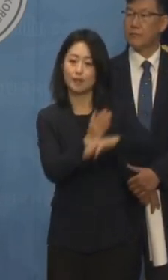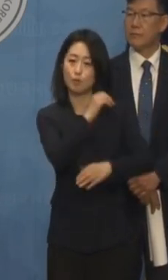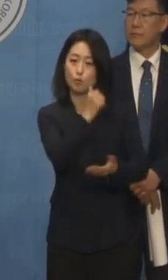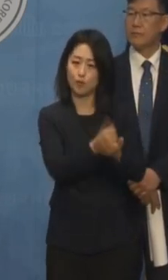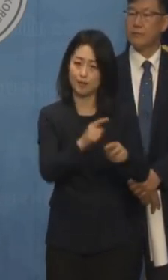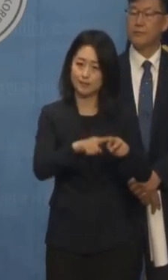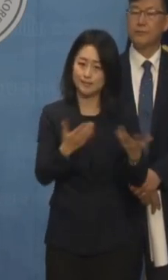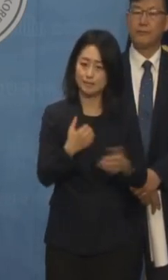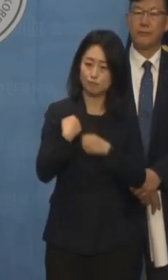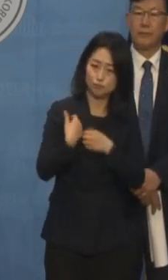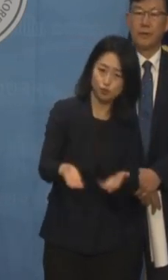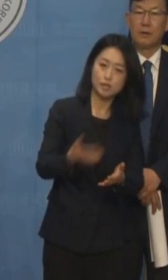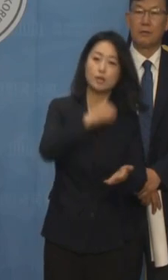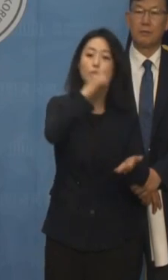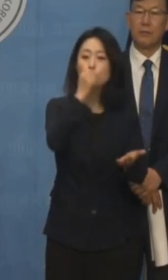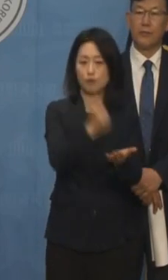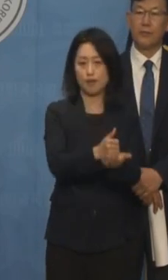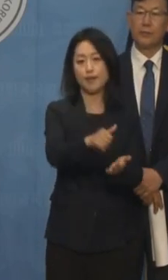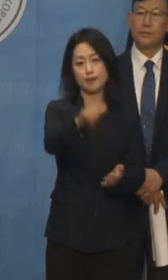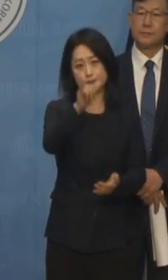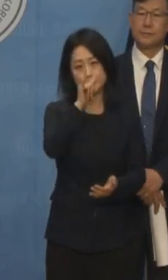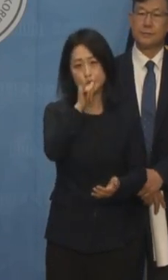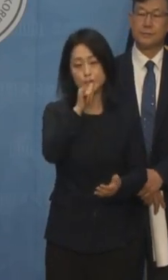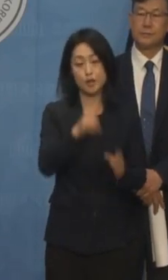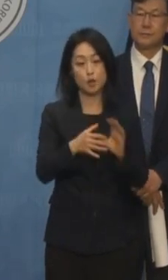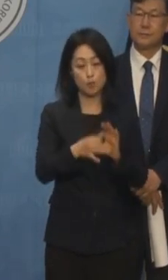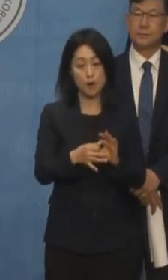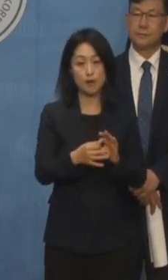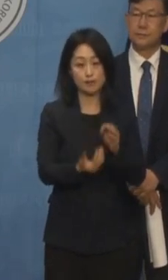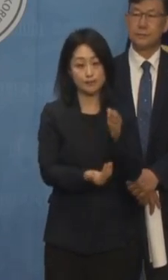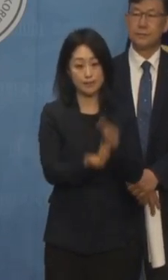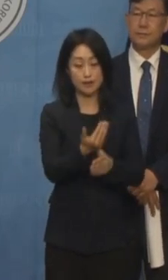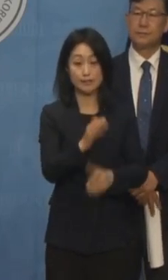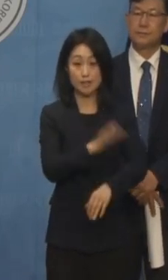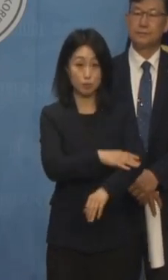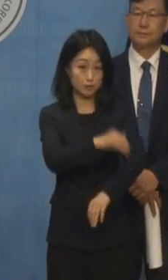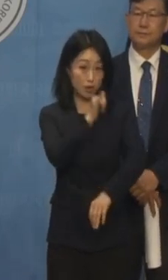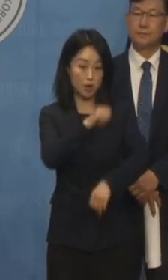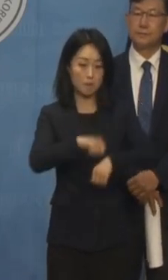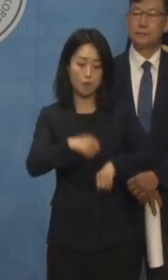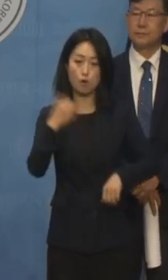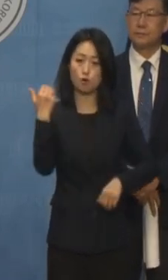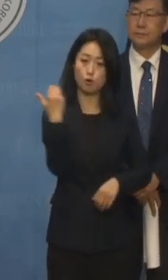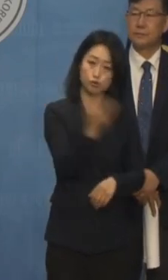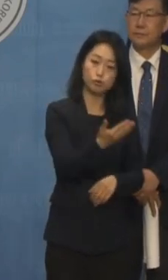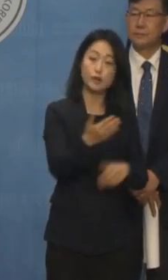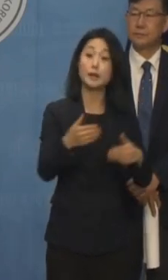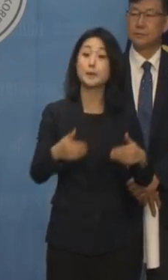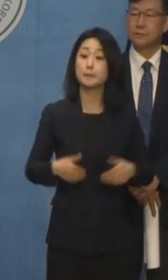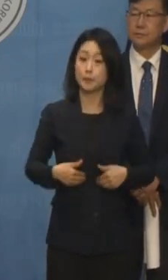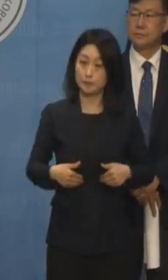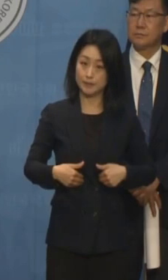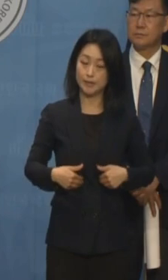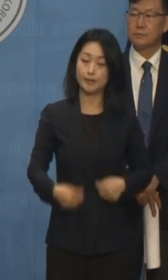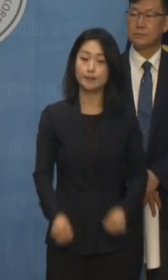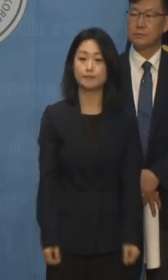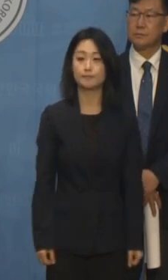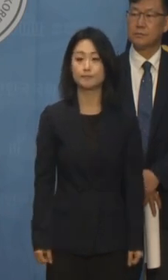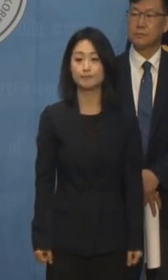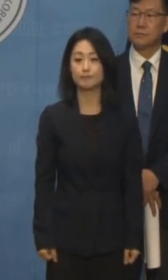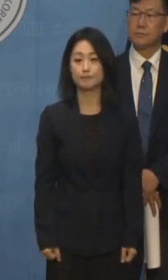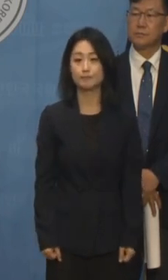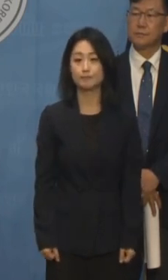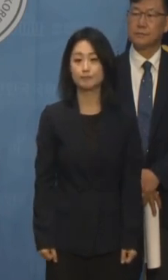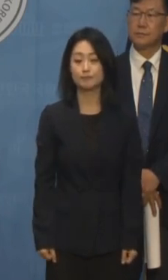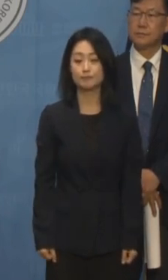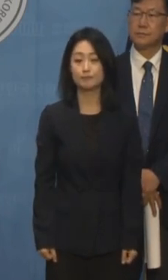내지 직무유기라고 할 것이고 해당 사안에 대한 책임자는 반드시 그에 대한 책임을 져야만 할